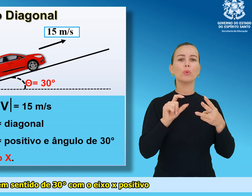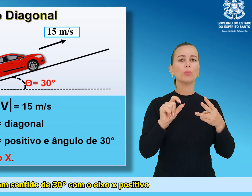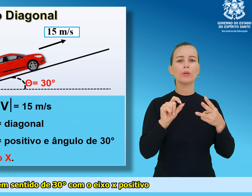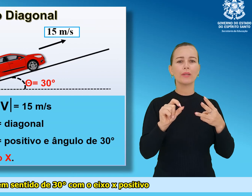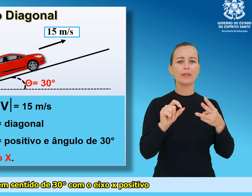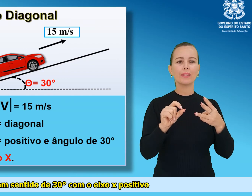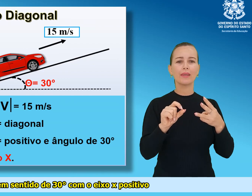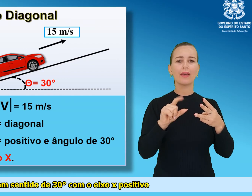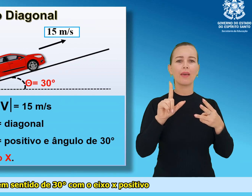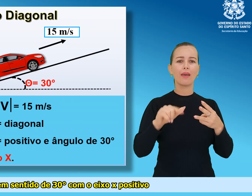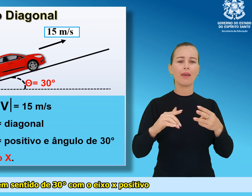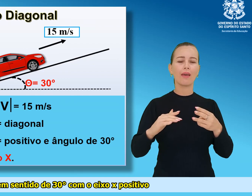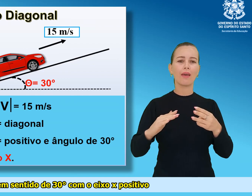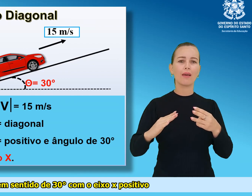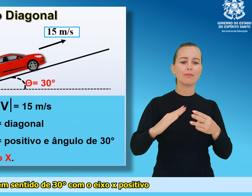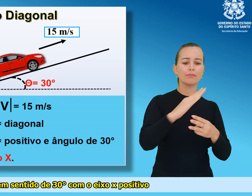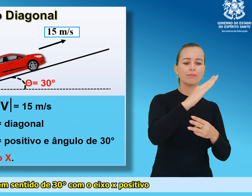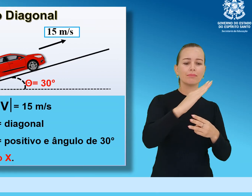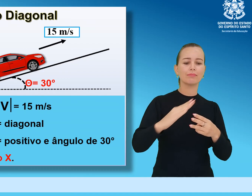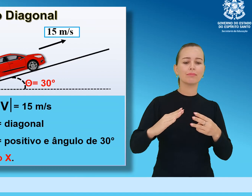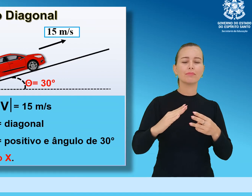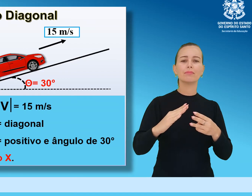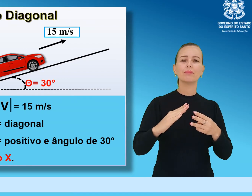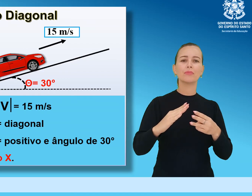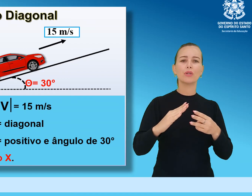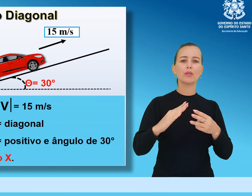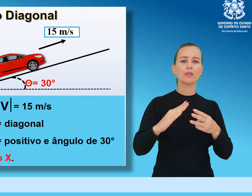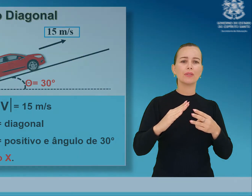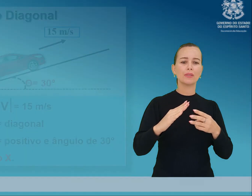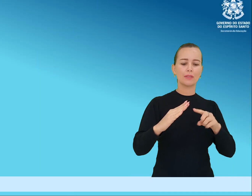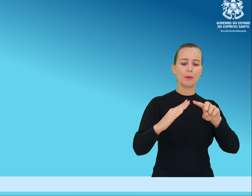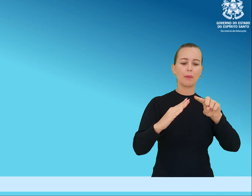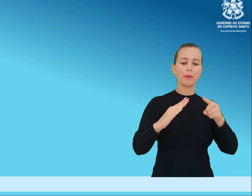eixo x positivo.